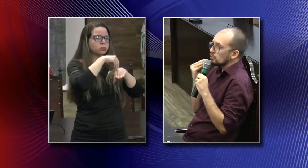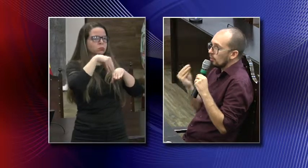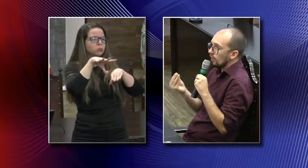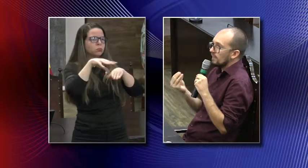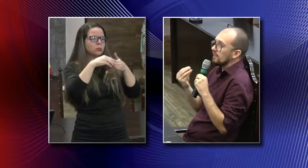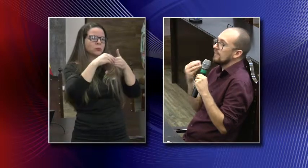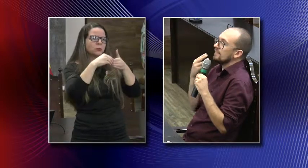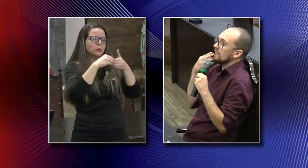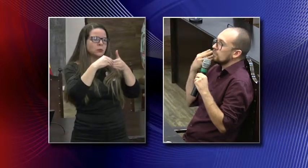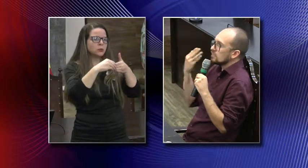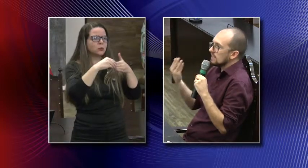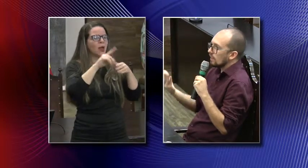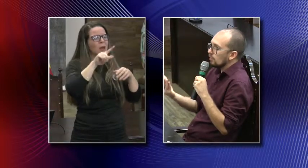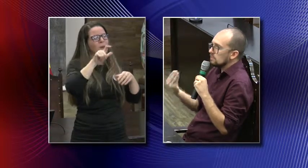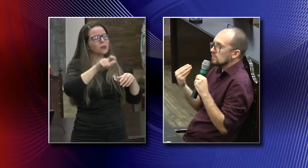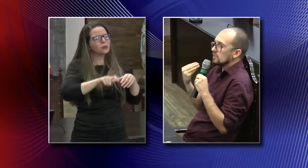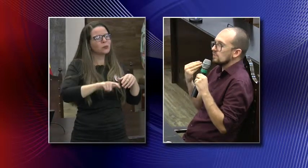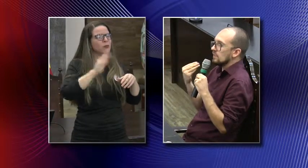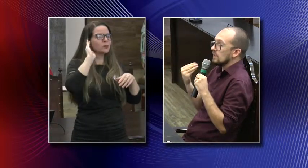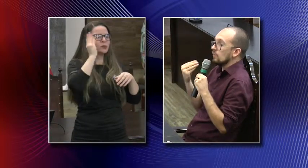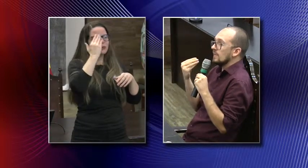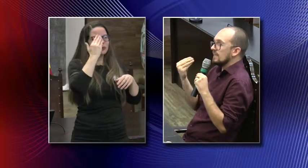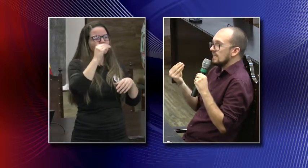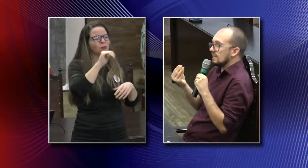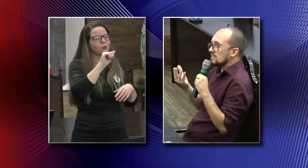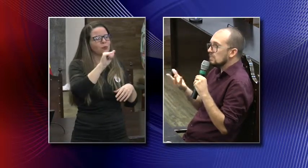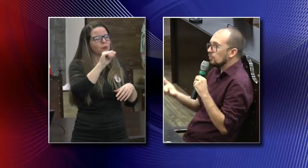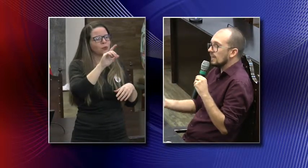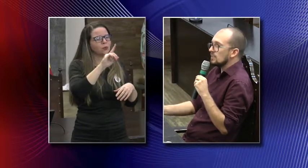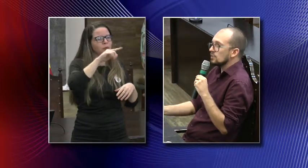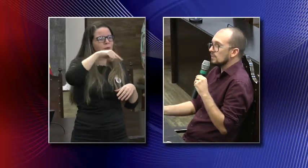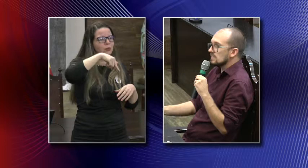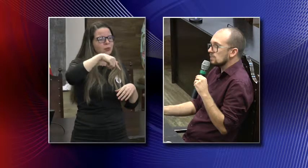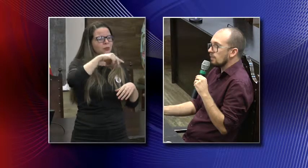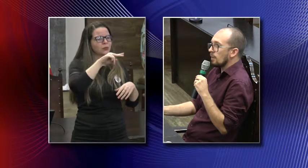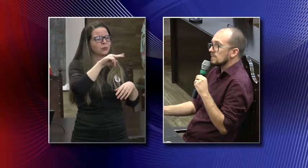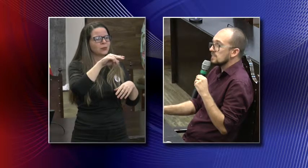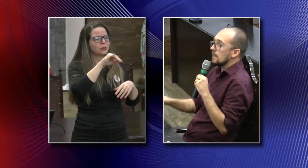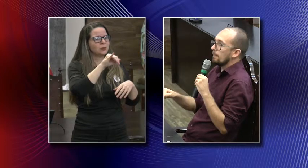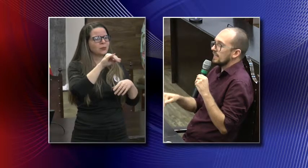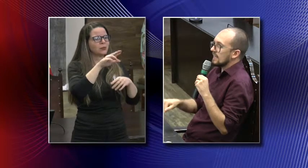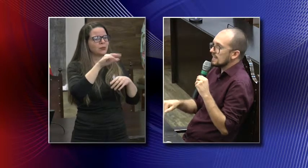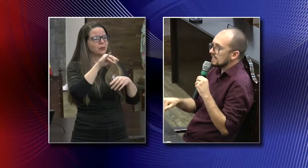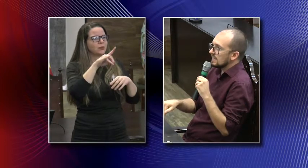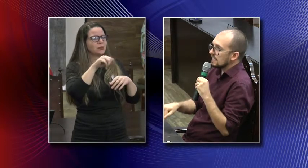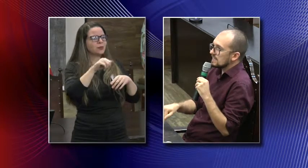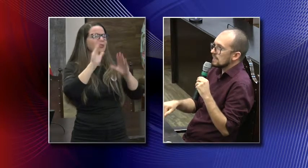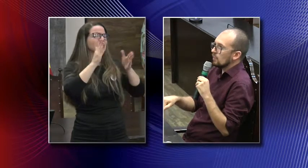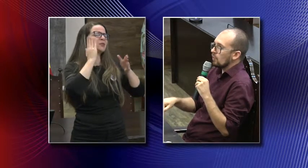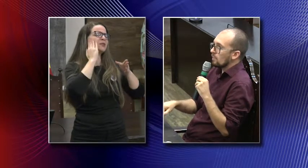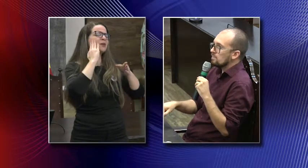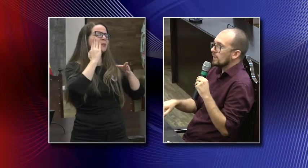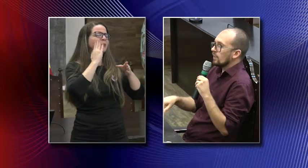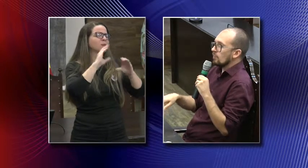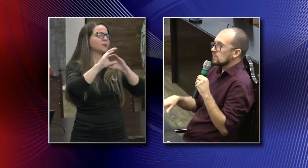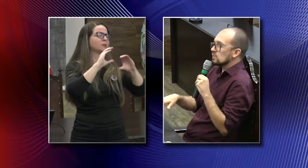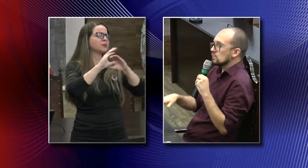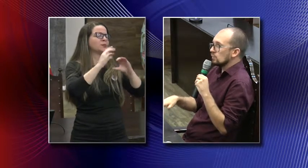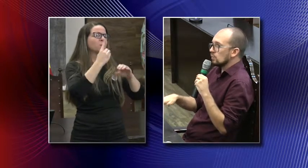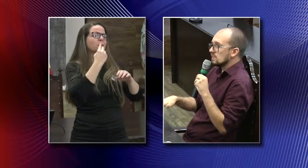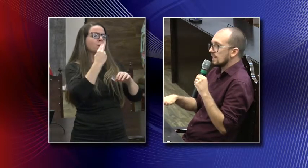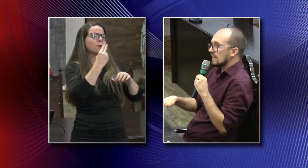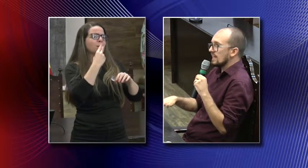que ter toque, tem que mostrar como as pessoas ficam e estimular de todas as formas para que essa criança com